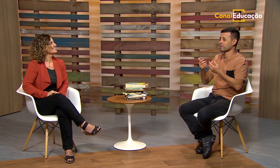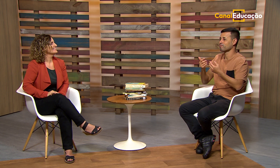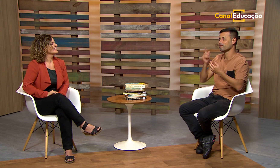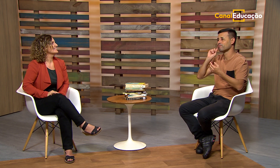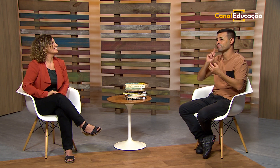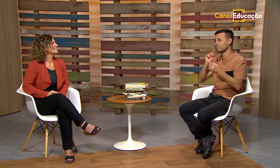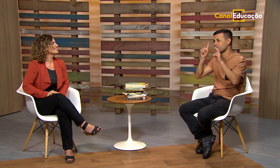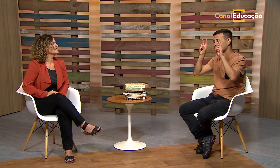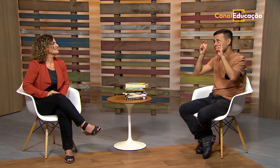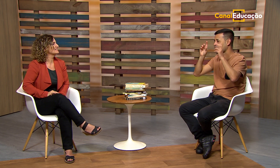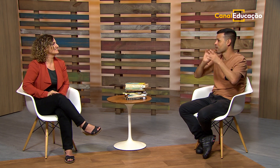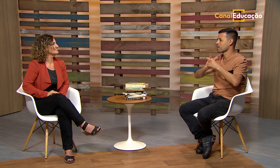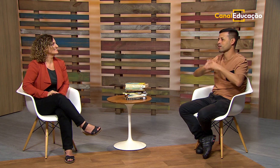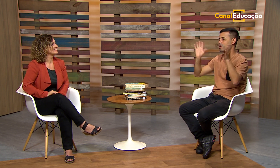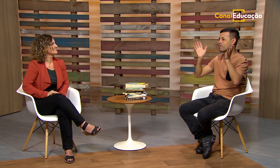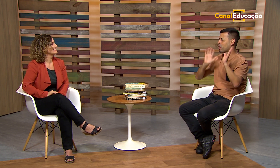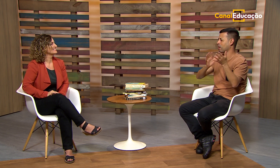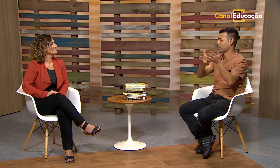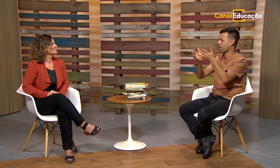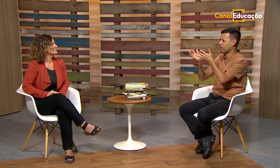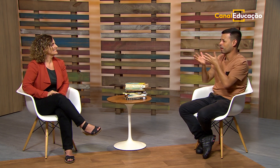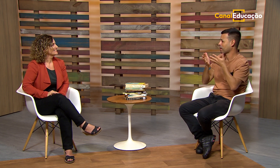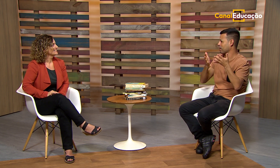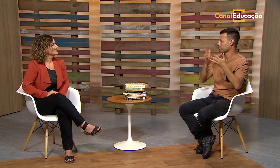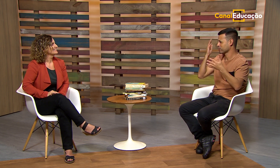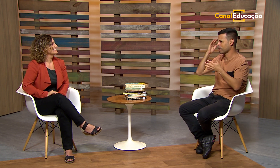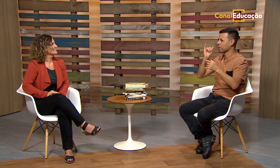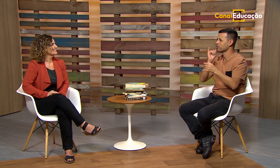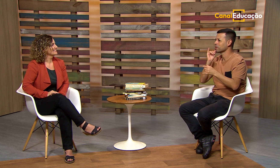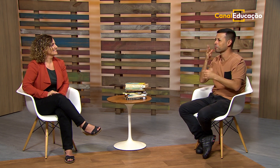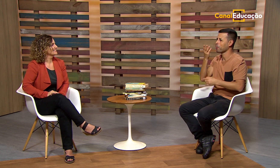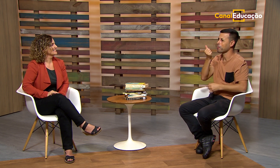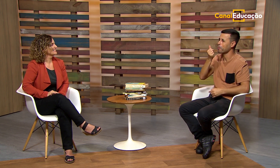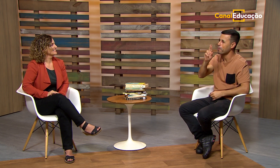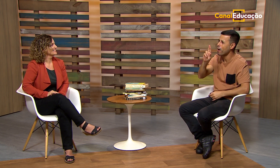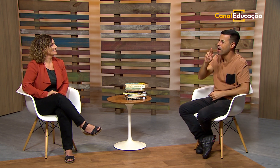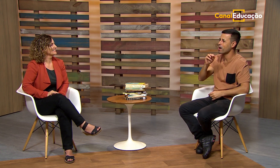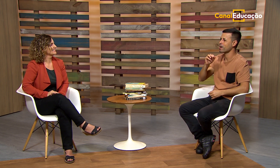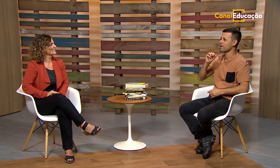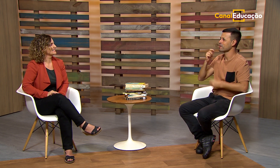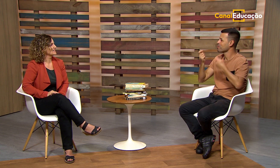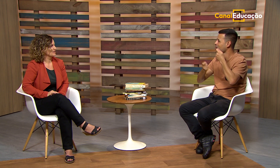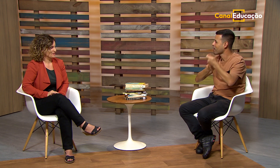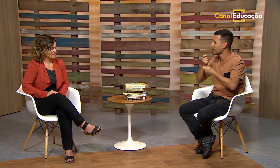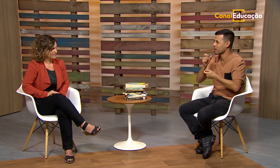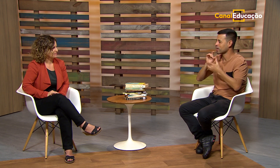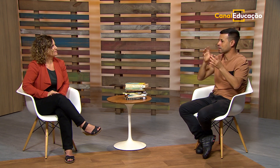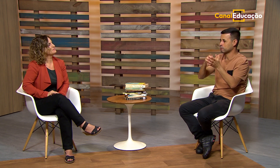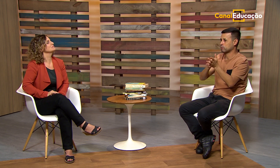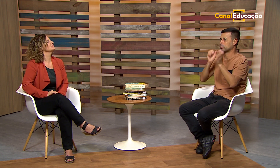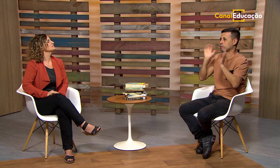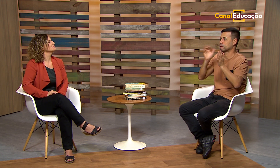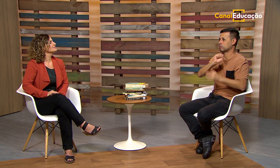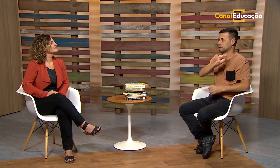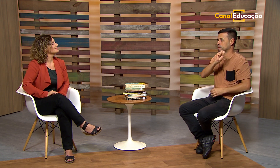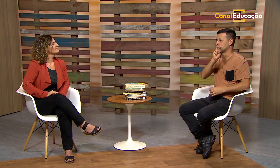Acredito que tenha sido por ter essa essência leve de troca, como se nós estivéssemos em uma mesa de bar,